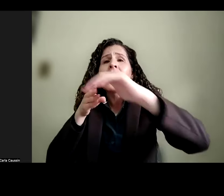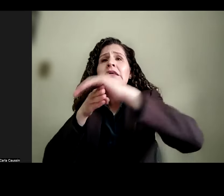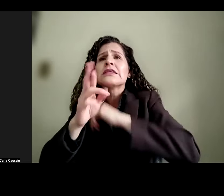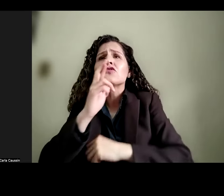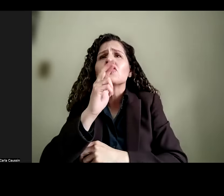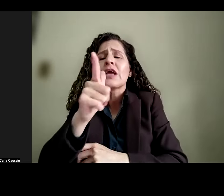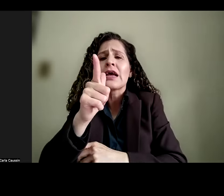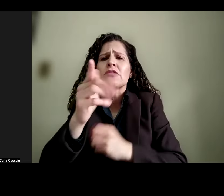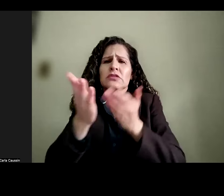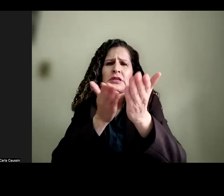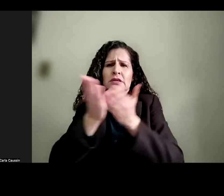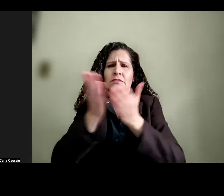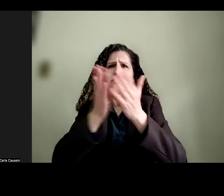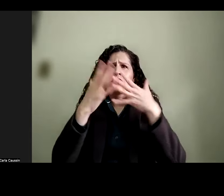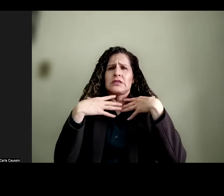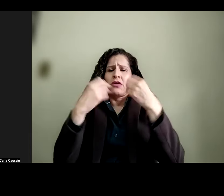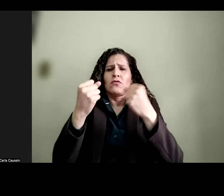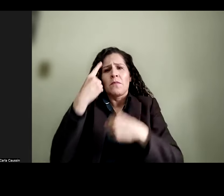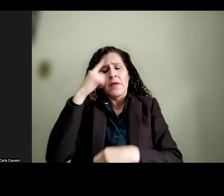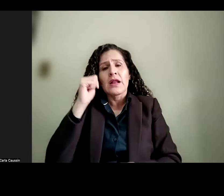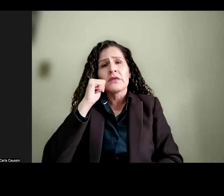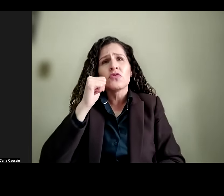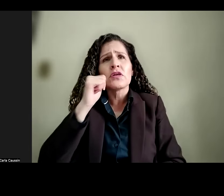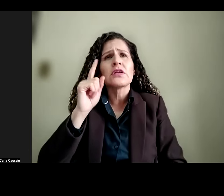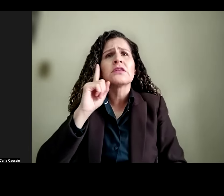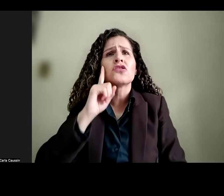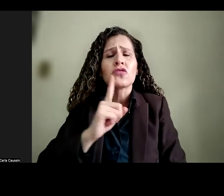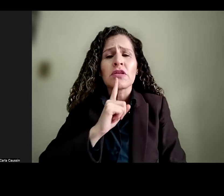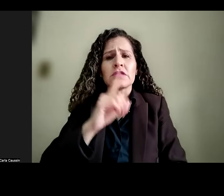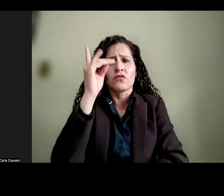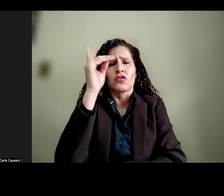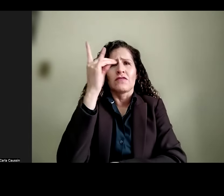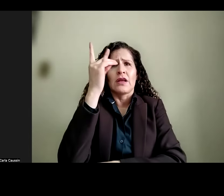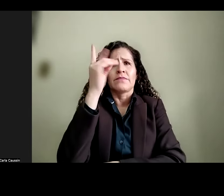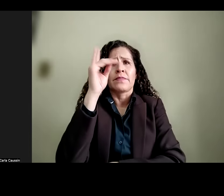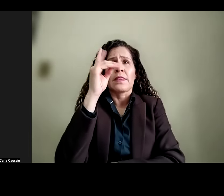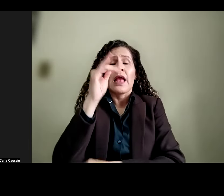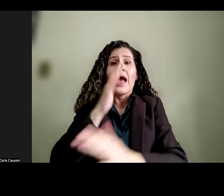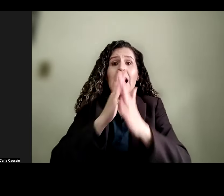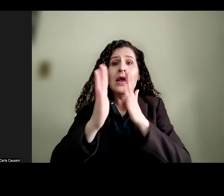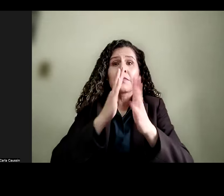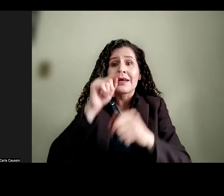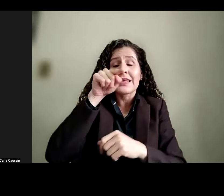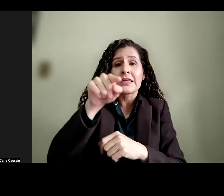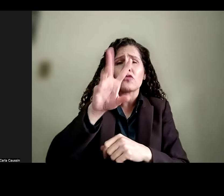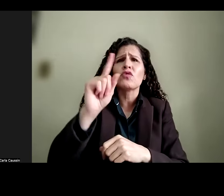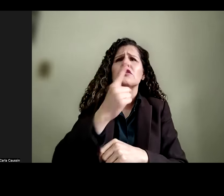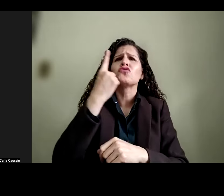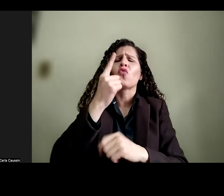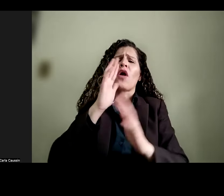humanos y la accesibilidad en la realidad en el sistema de salud que vivimos las mujeres sordas en